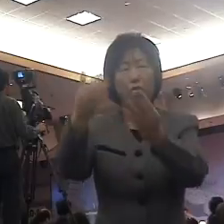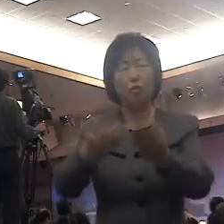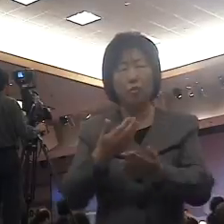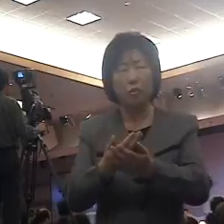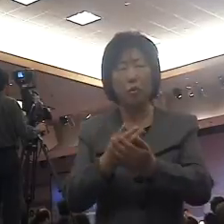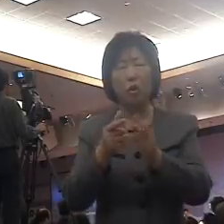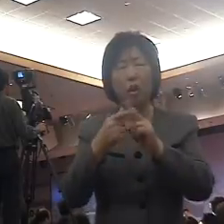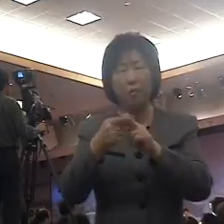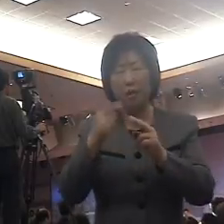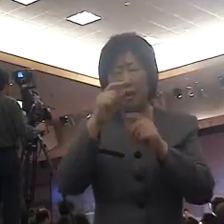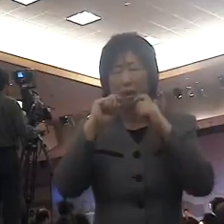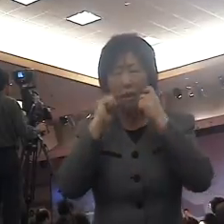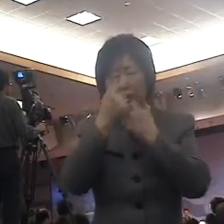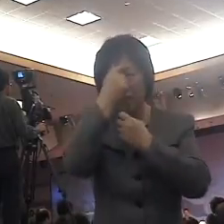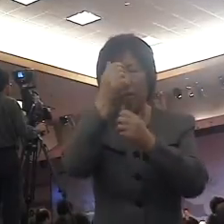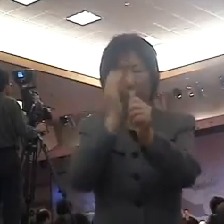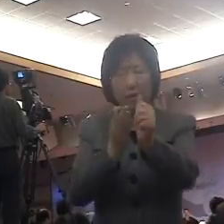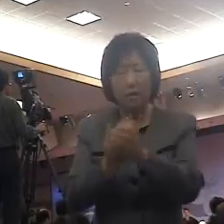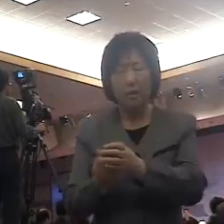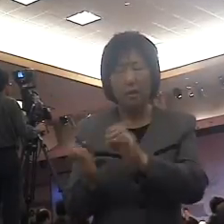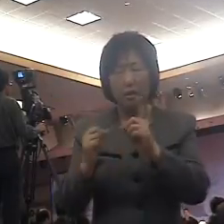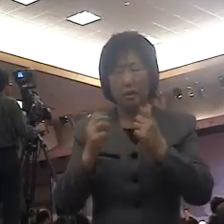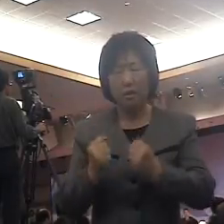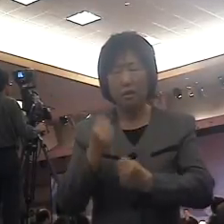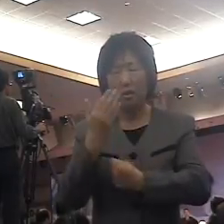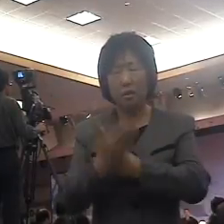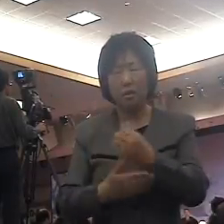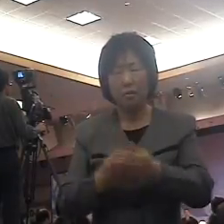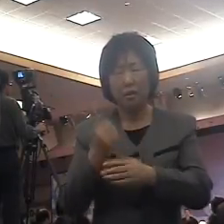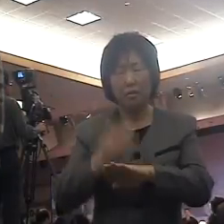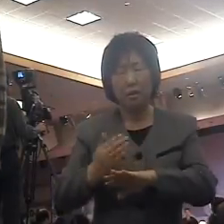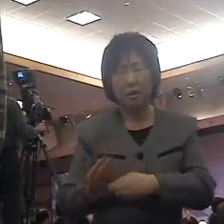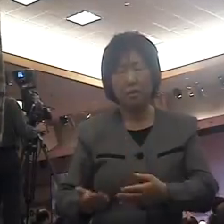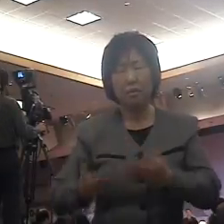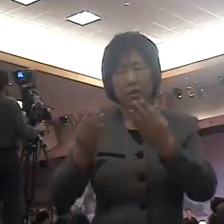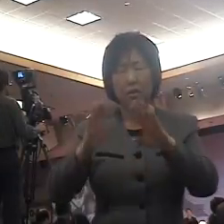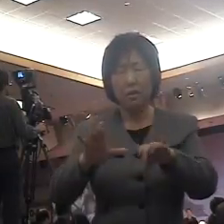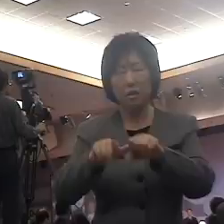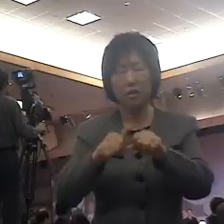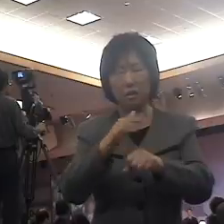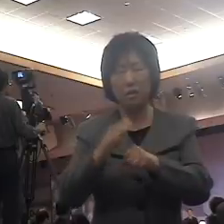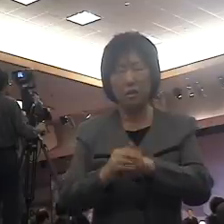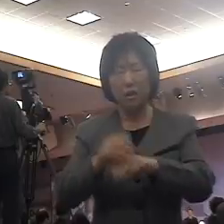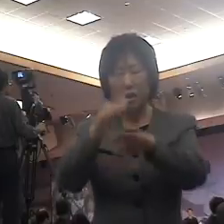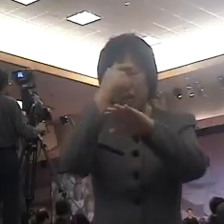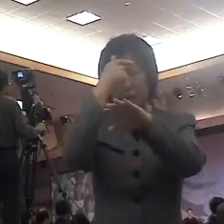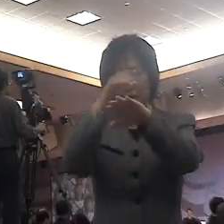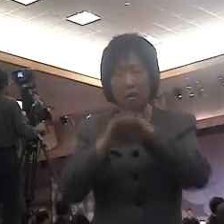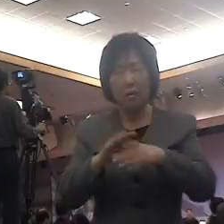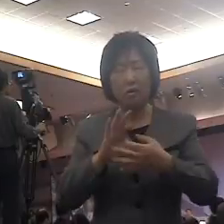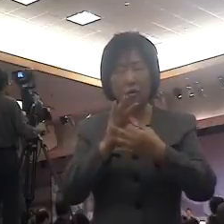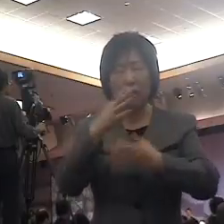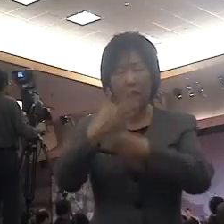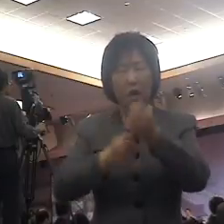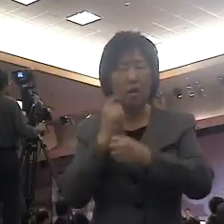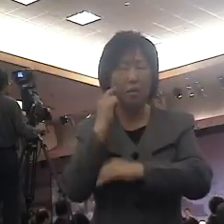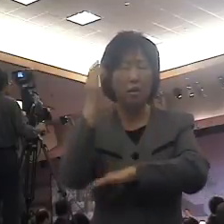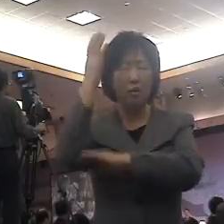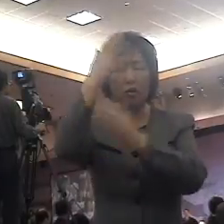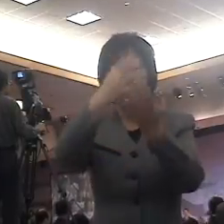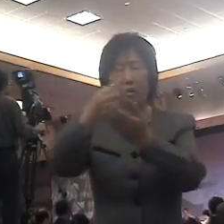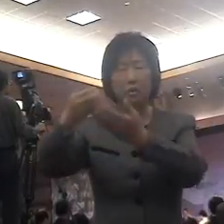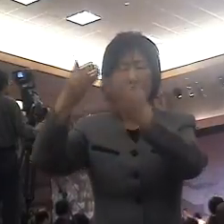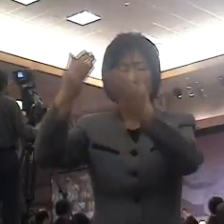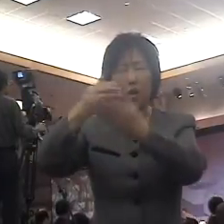같이 기도하시겠습니다. 사랑하는 하나님 아버지, 하나님 아버지 우리 시간을 통하여 우리 영혼의 기적의 하늘을 부어주시기를